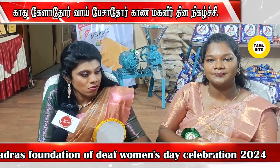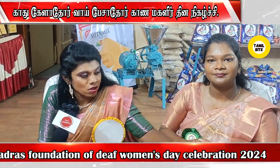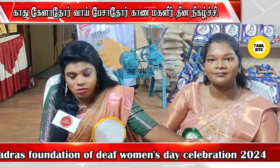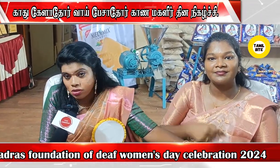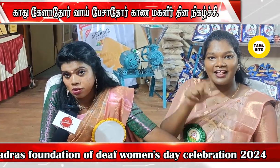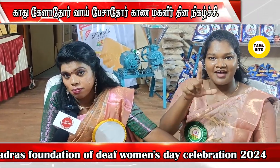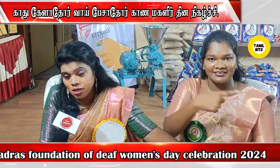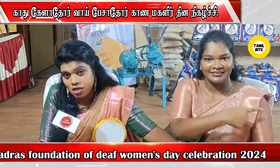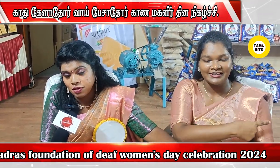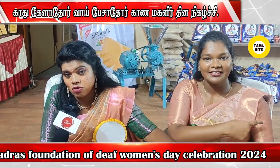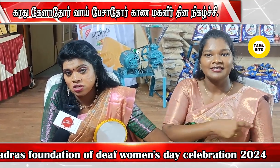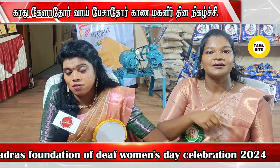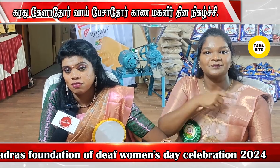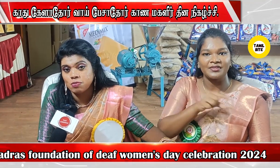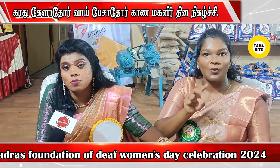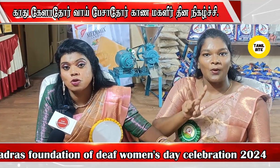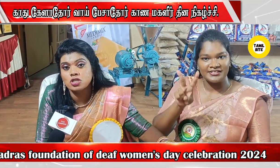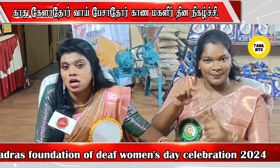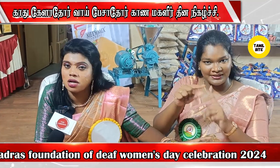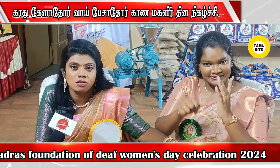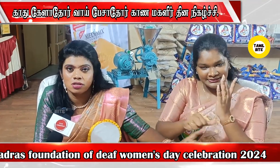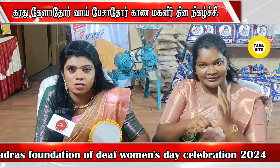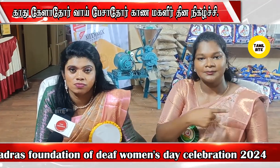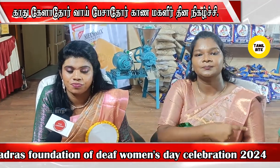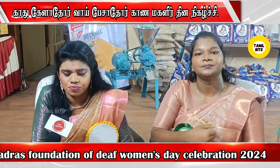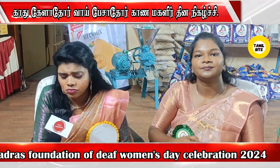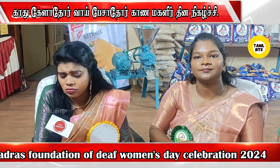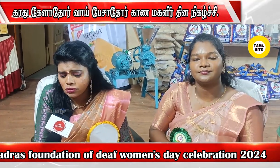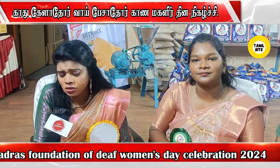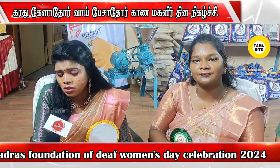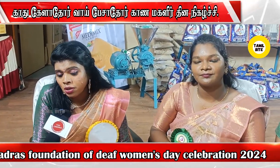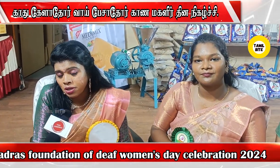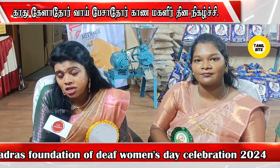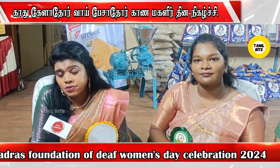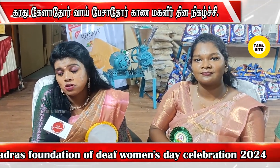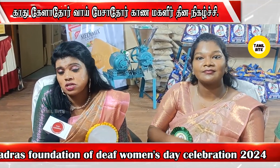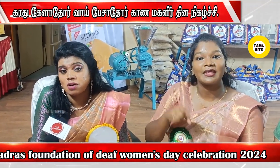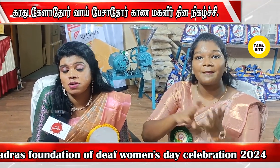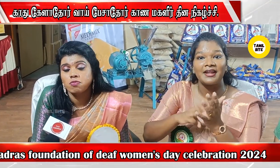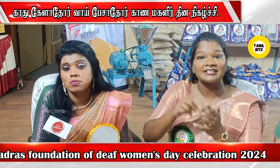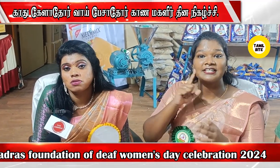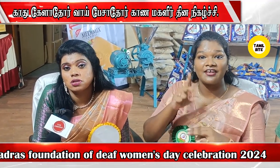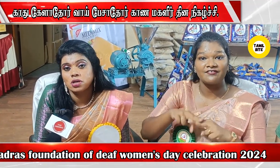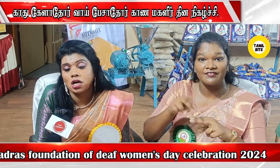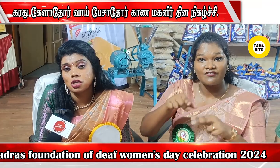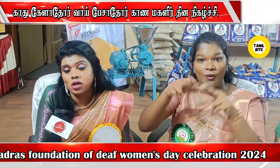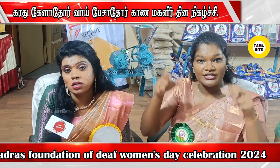Lagi yang itu, mereka tahun dia kena pipu mana? Terus cerah gitu. Mereka tahun dia kena pipu mana? Nanti air cerah itu